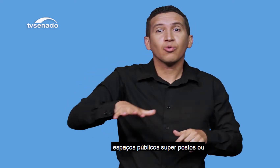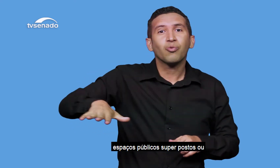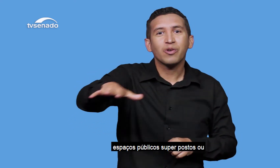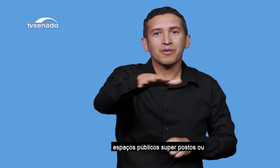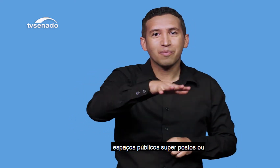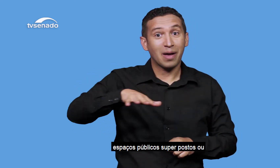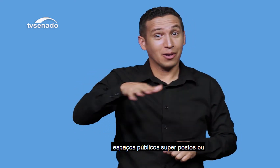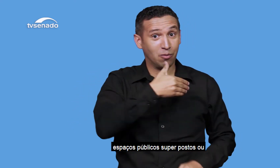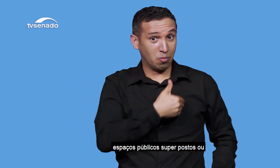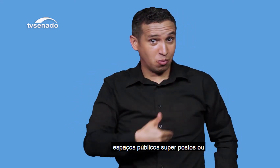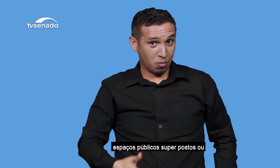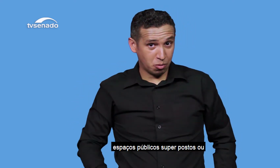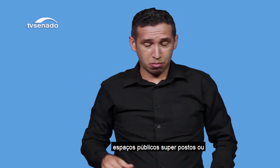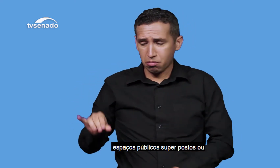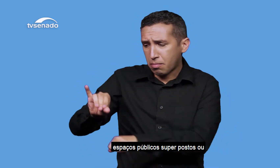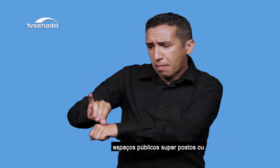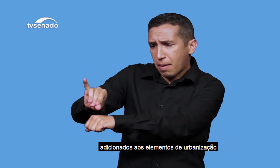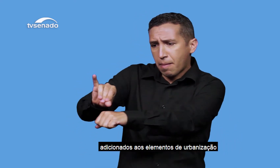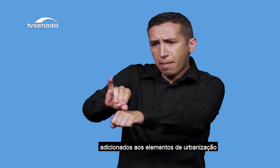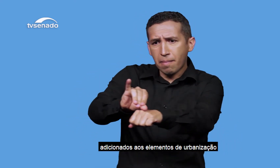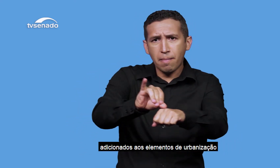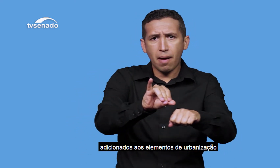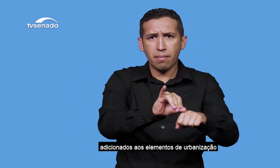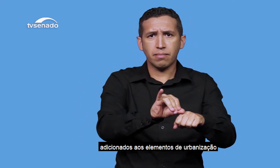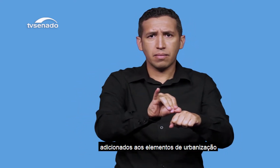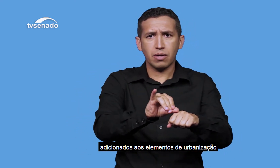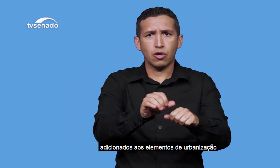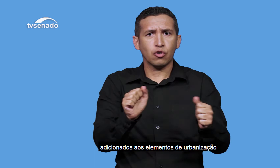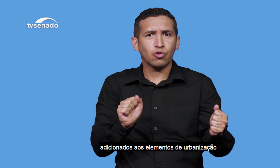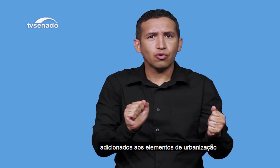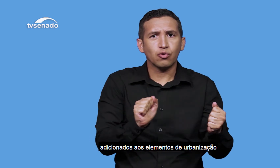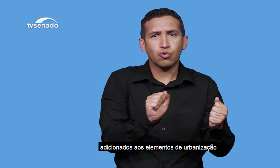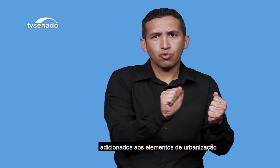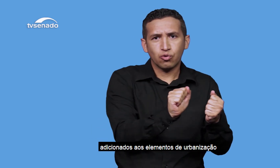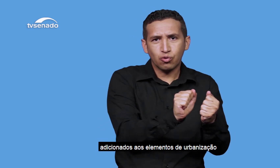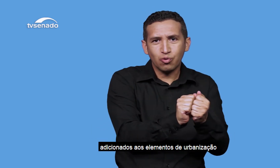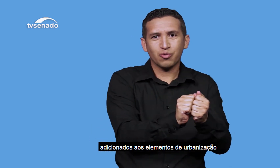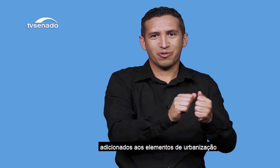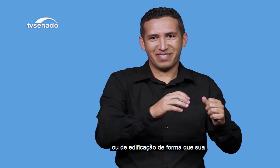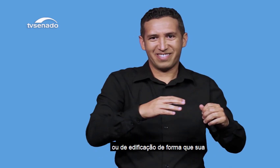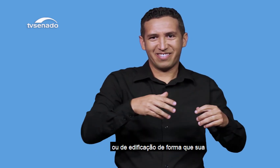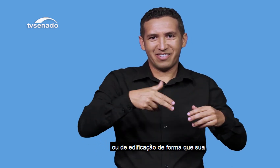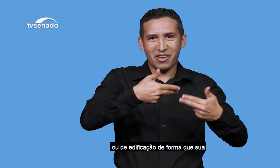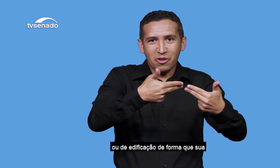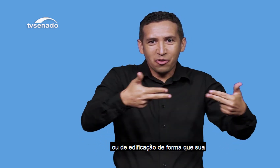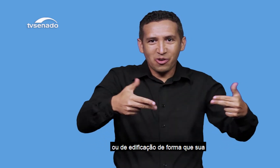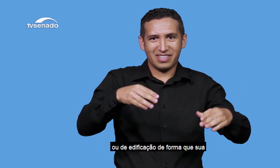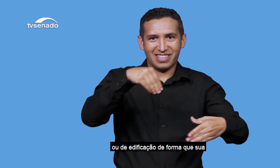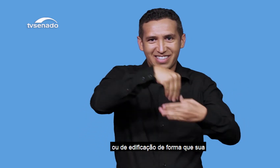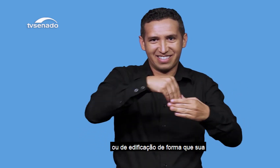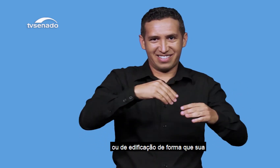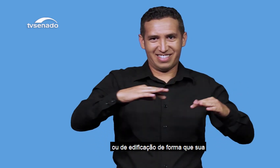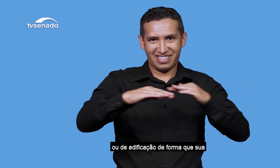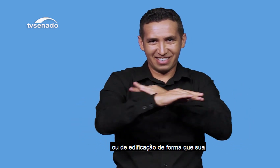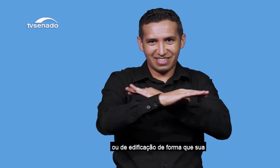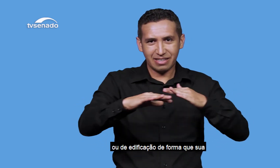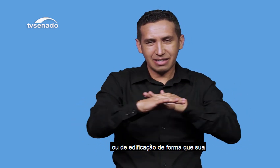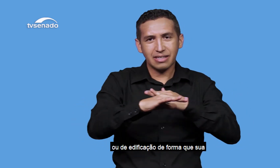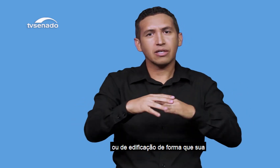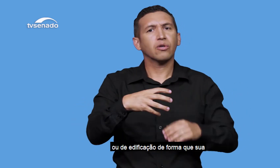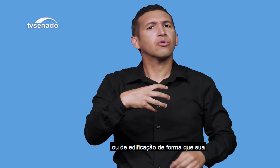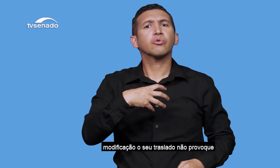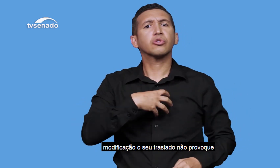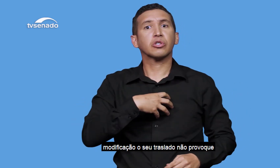públicos super postos ou adicionados aos elementos de urbanização ou de edificação de